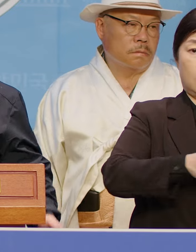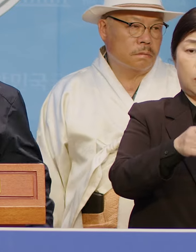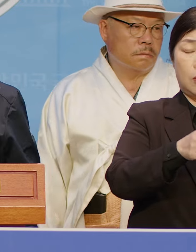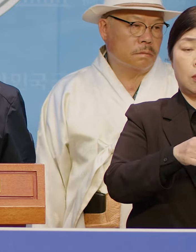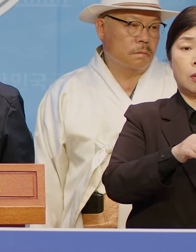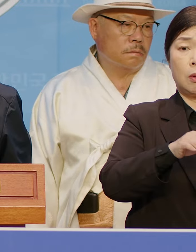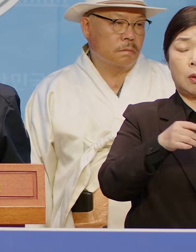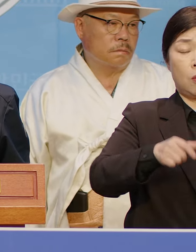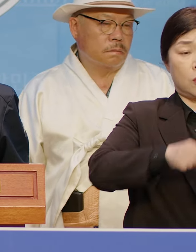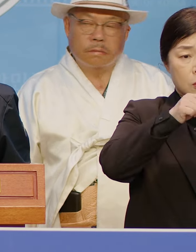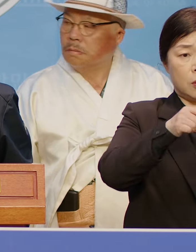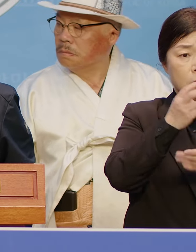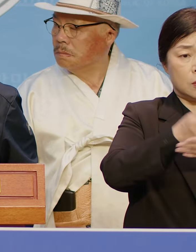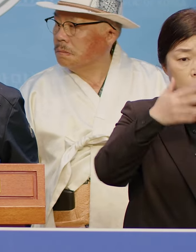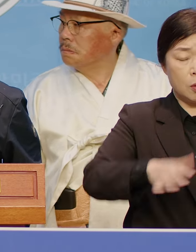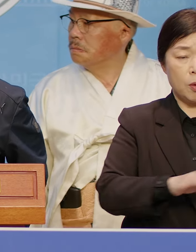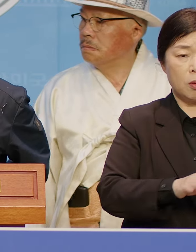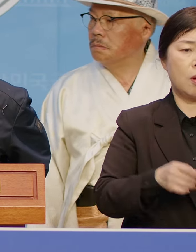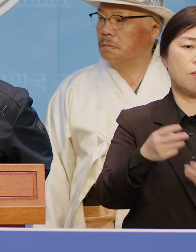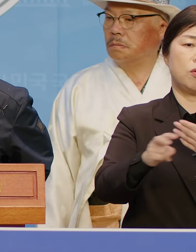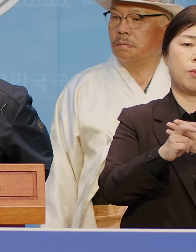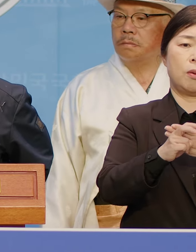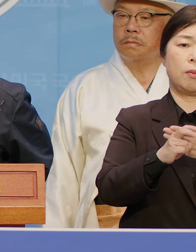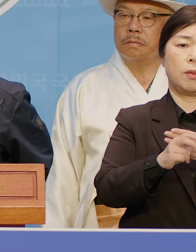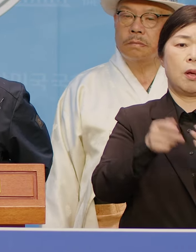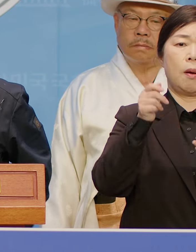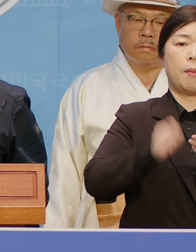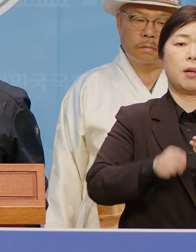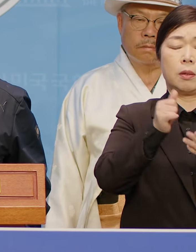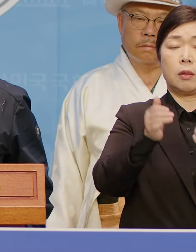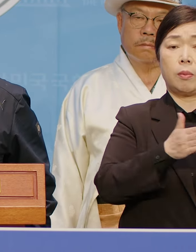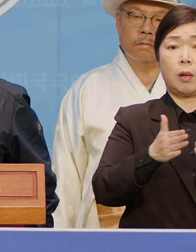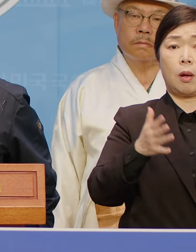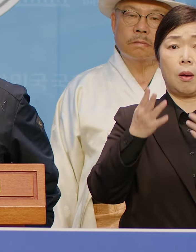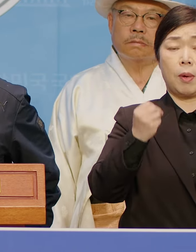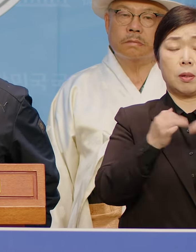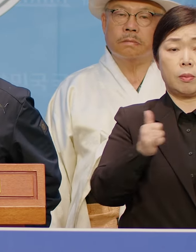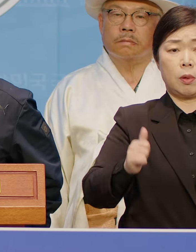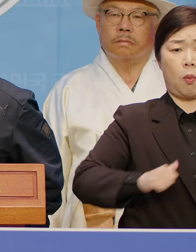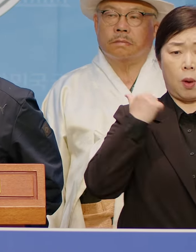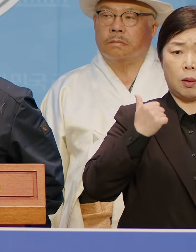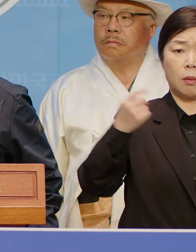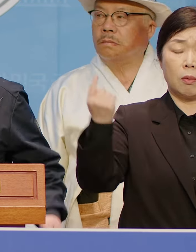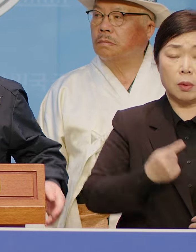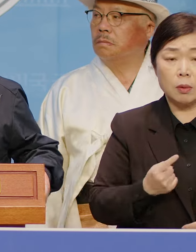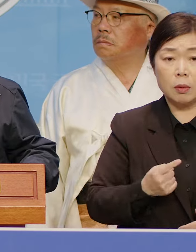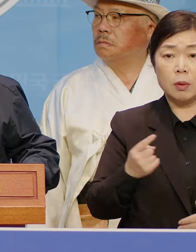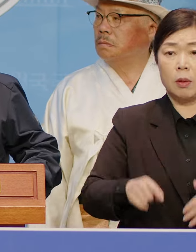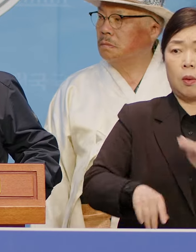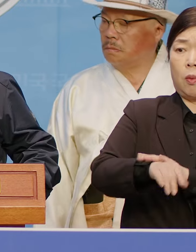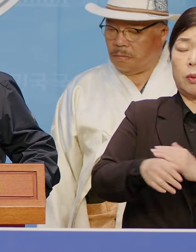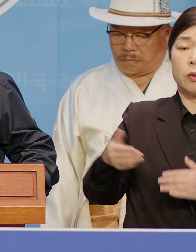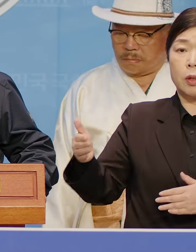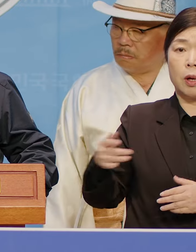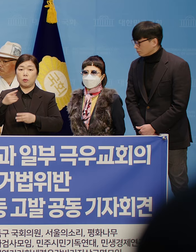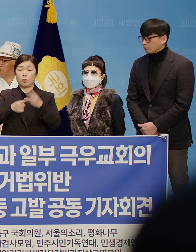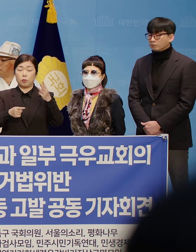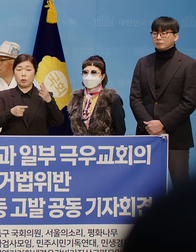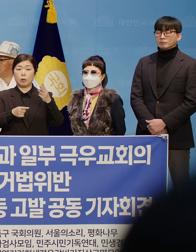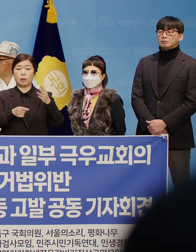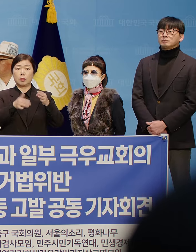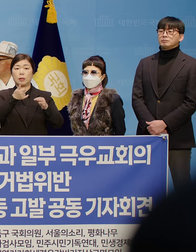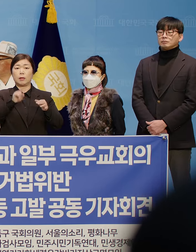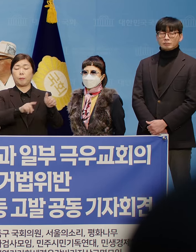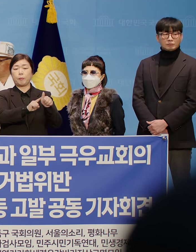선관위에서도 입장을 확인해 주셨고요 그래서 오늘 많은 분들이 분노에서 오셨 특히 기독인들이 많이 오셨습니다 맨 오른쪽에 윤성열